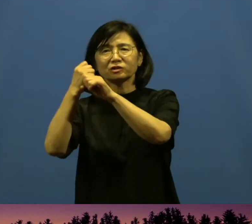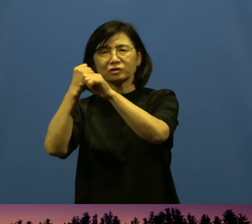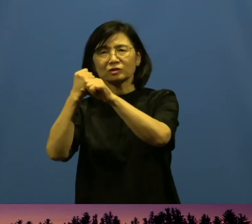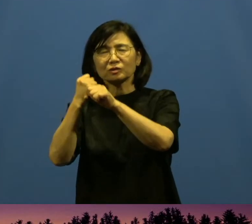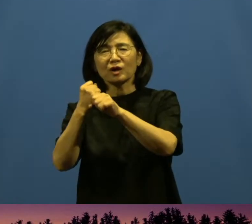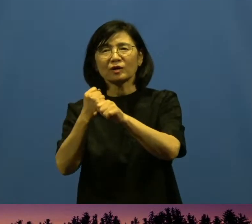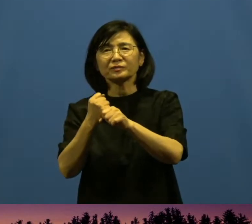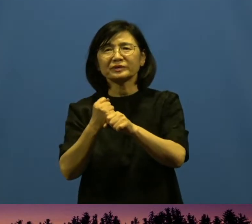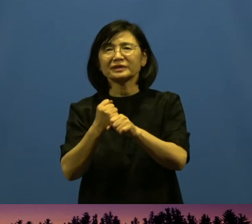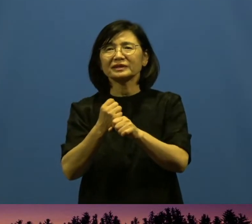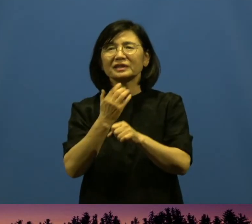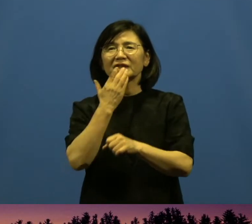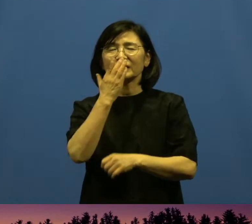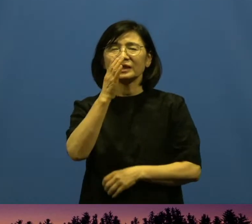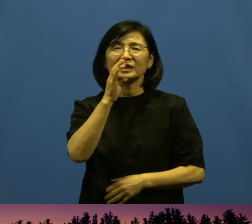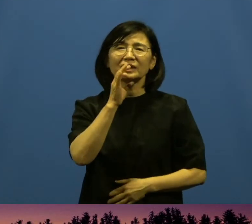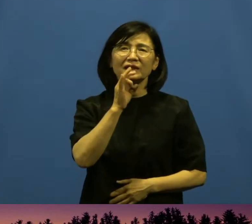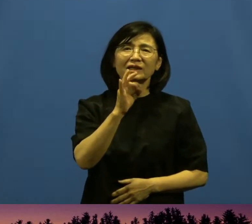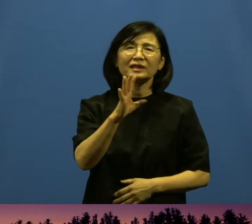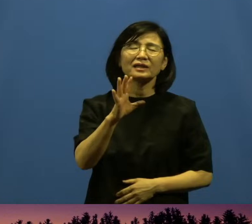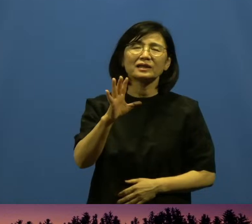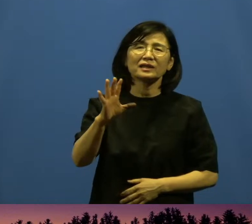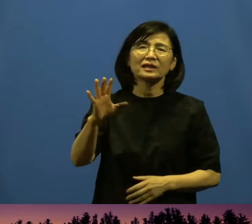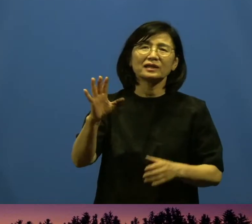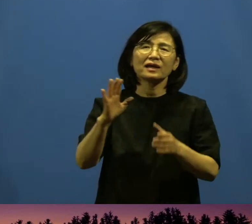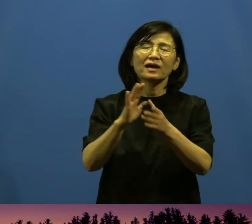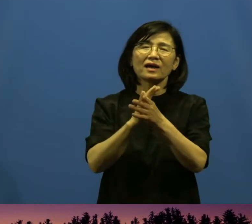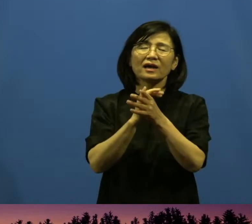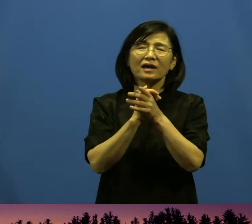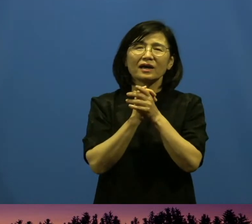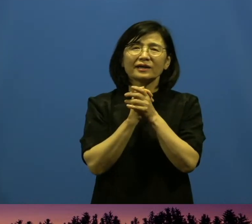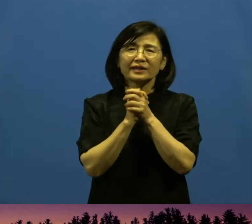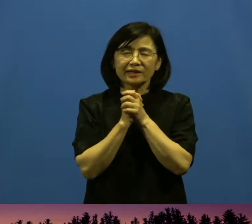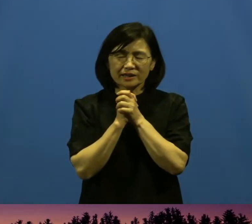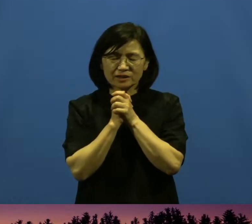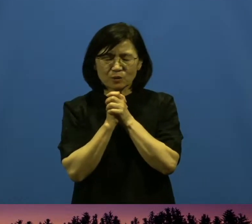수 없으니 그렇습니다. 하나님